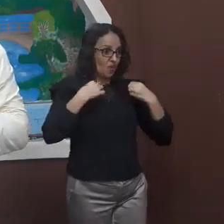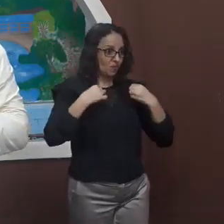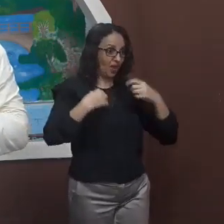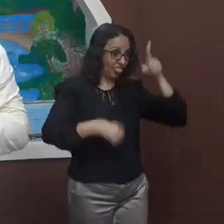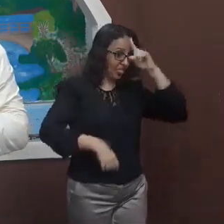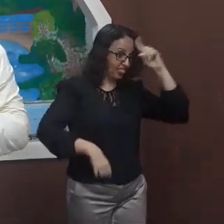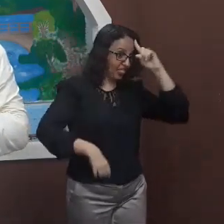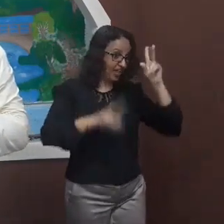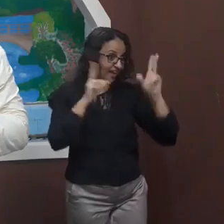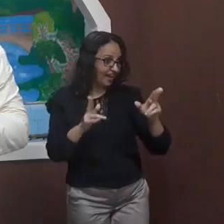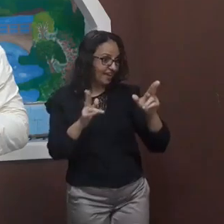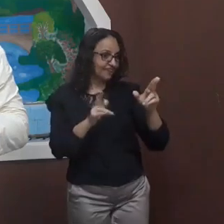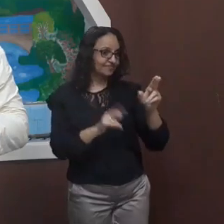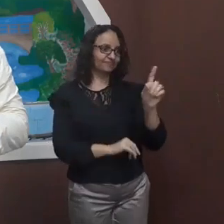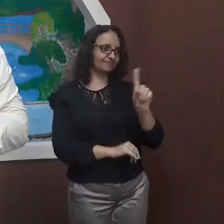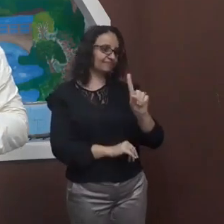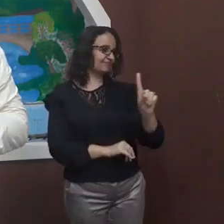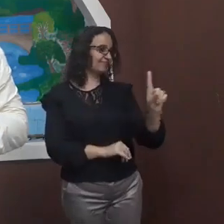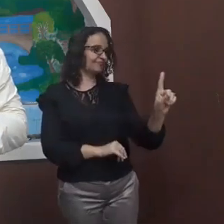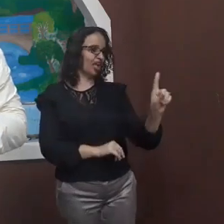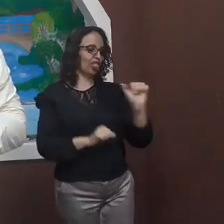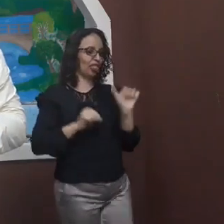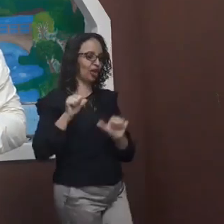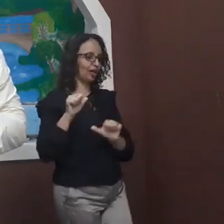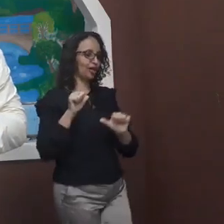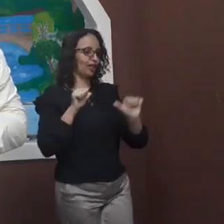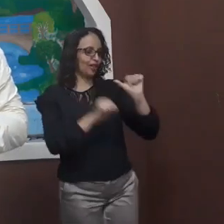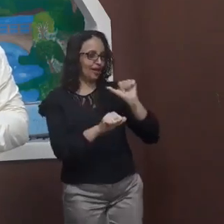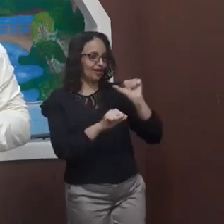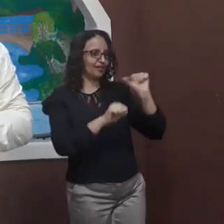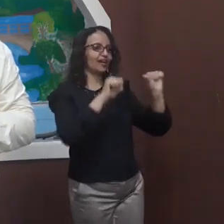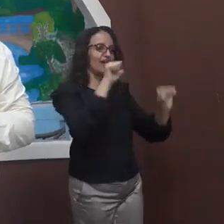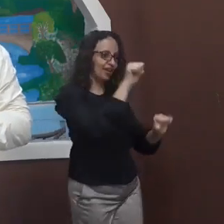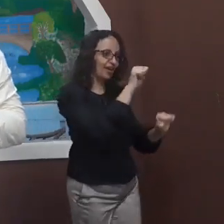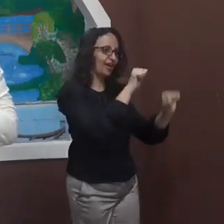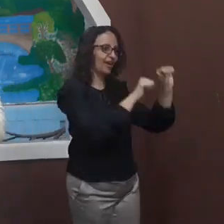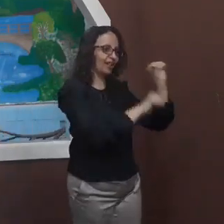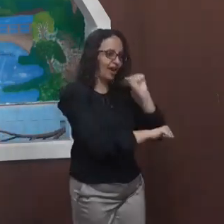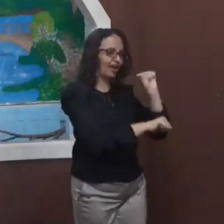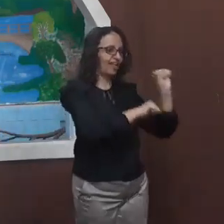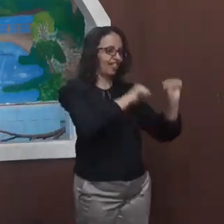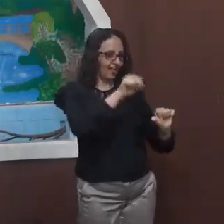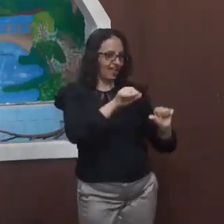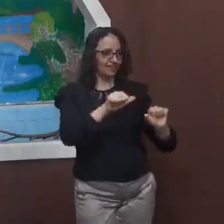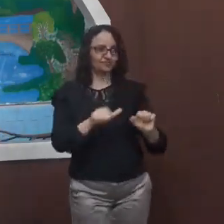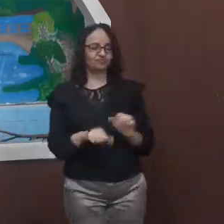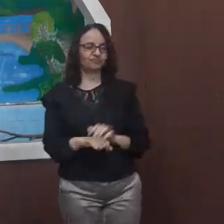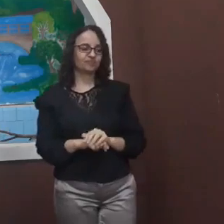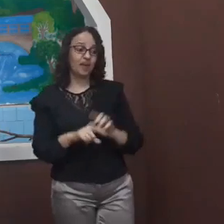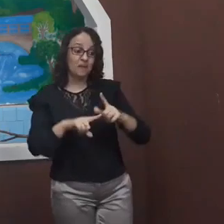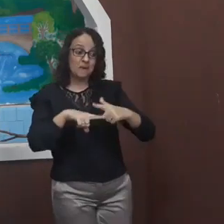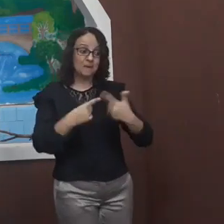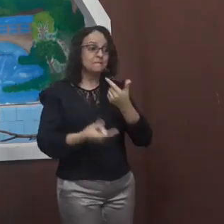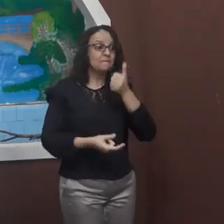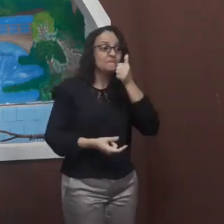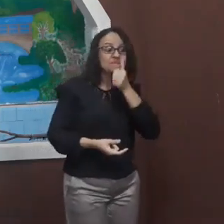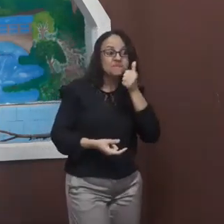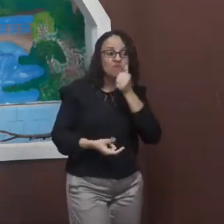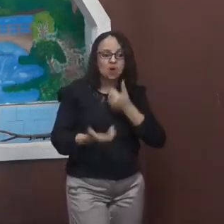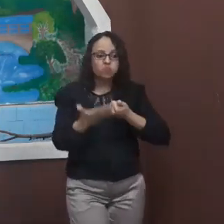em casa, em situações triviais. Mas a irmã que comprou